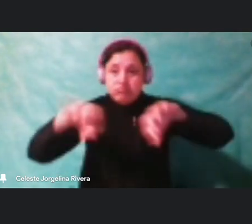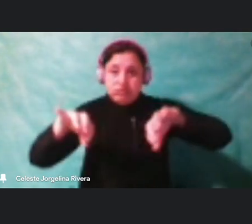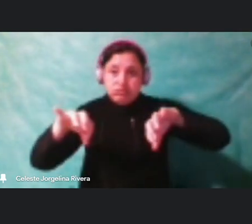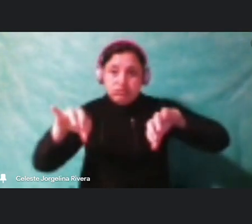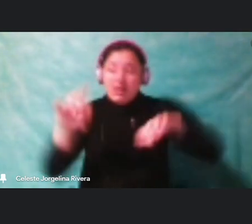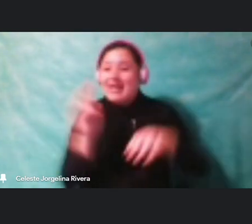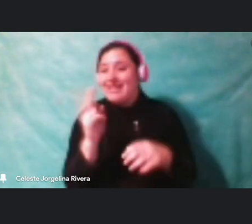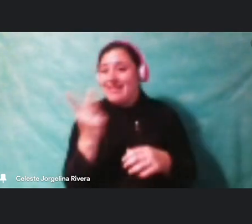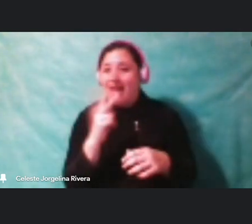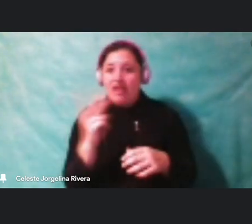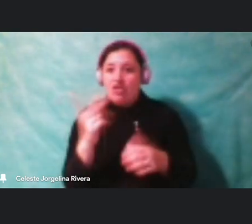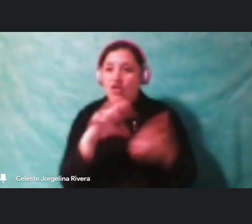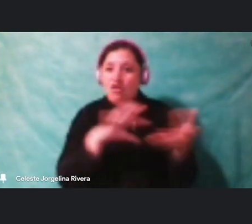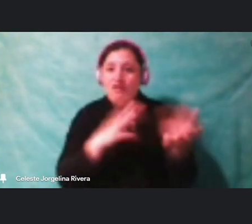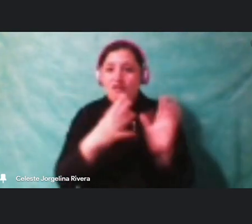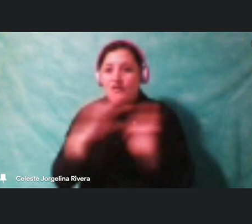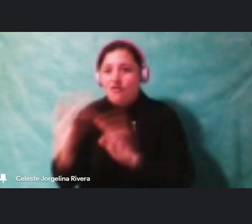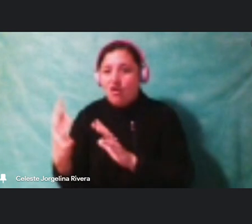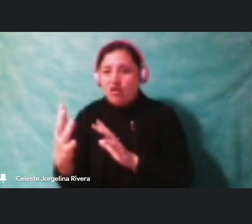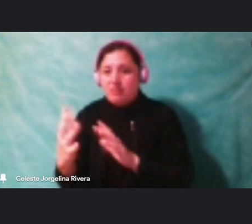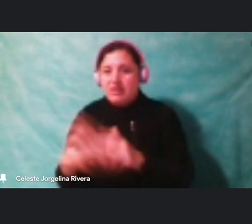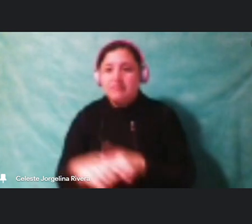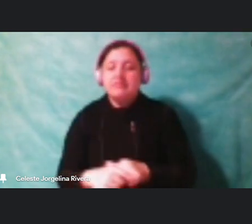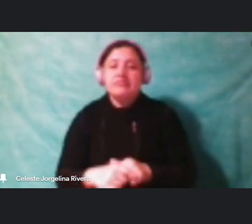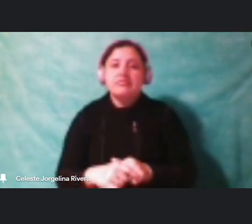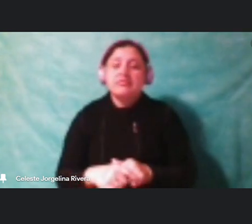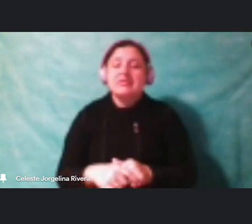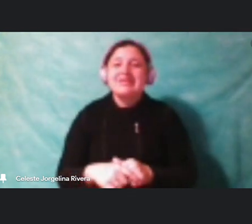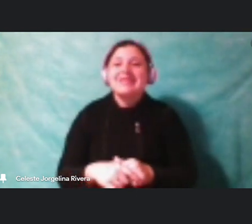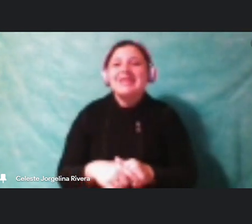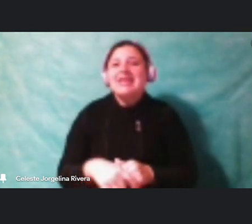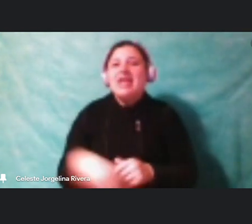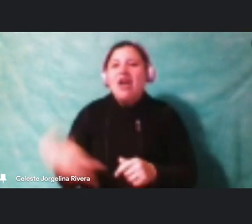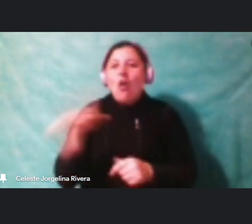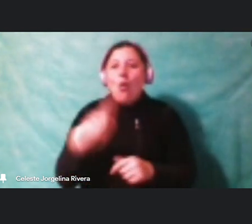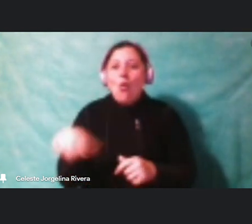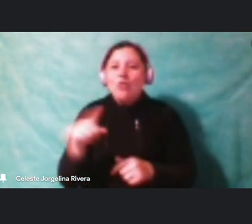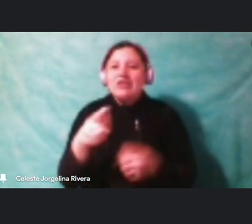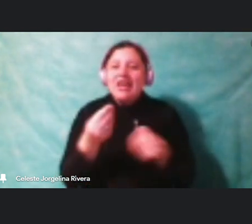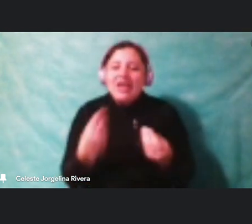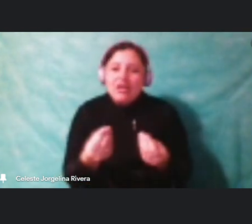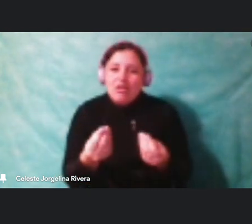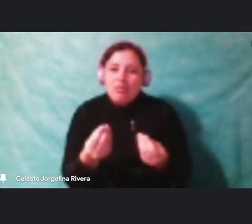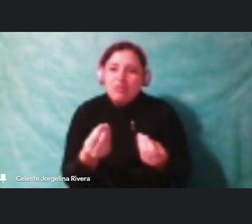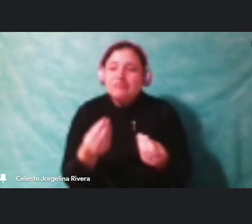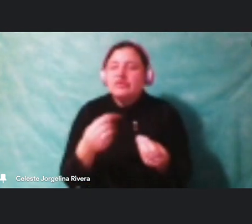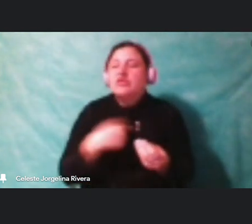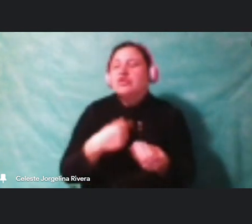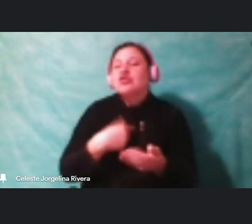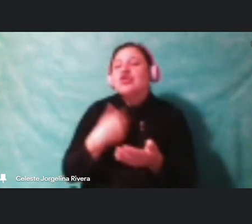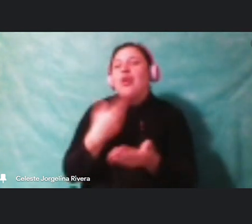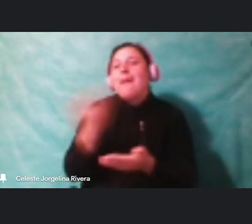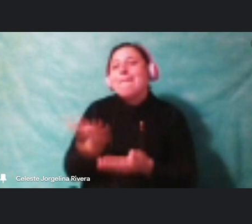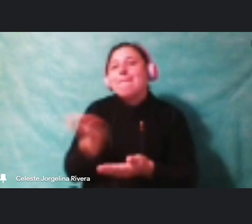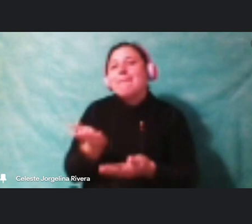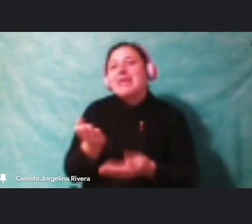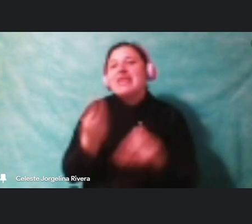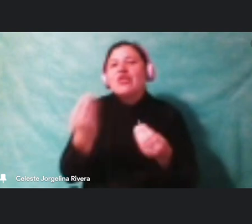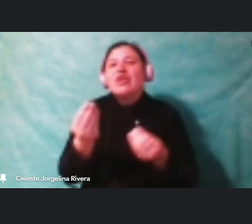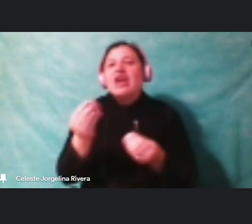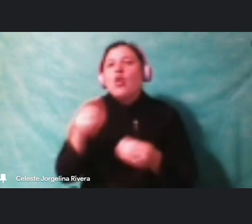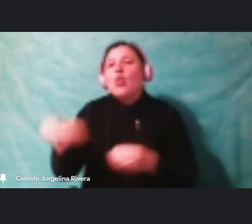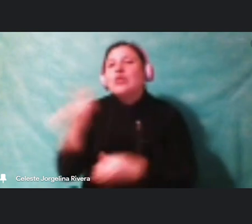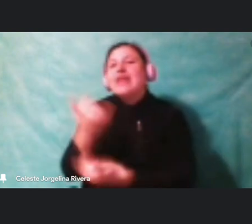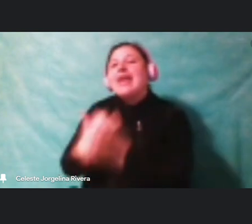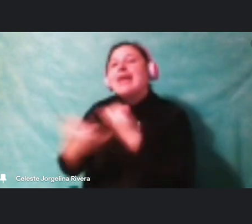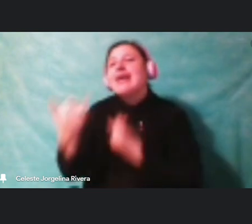Siempre hay, o sea, ustedes lo que nosotros les pedimos siempre es una argumentación de por qué lo hacen de una manera o de otra, ¿sí? Entonces,